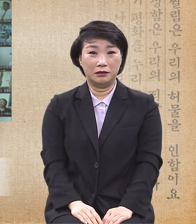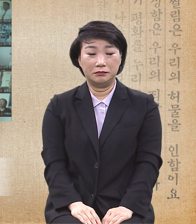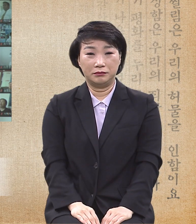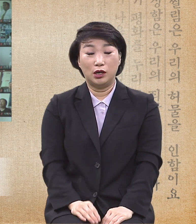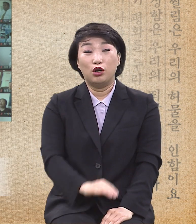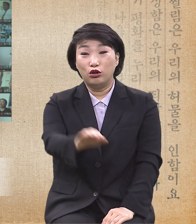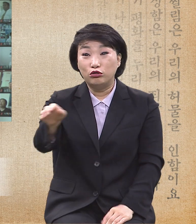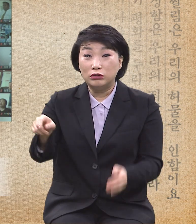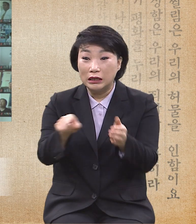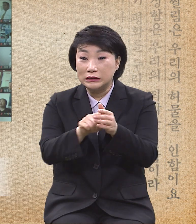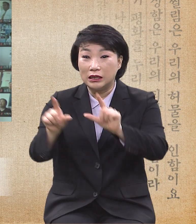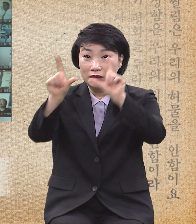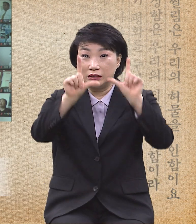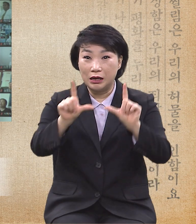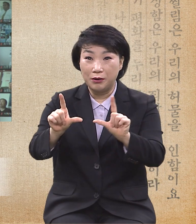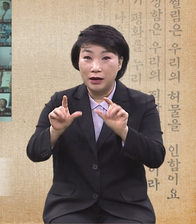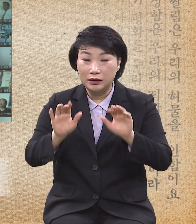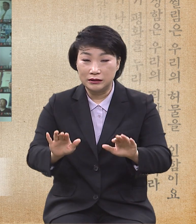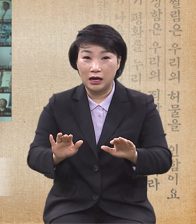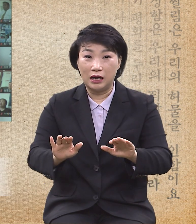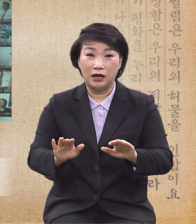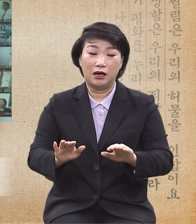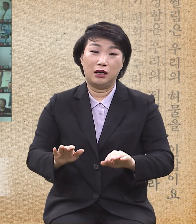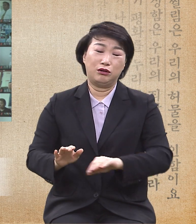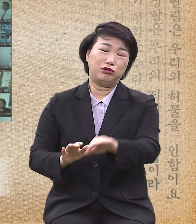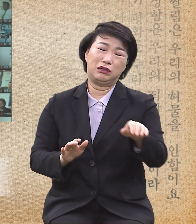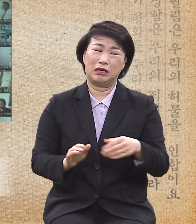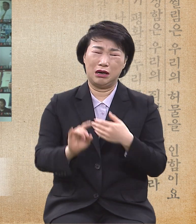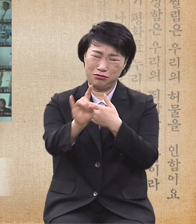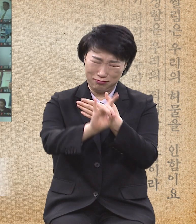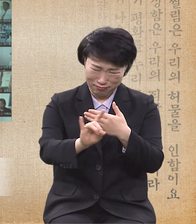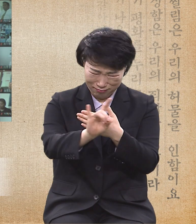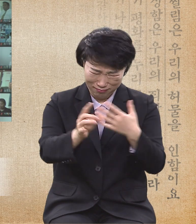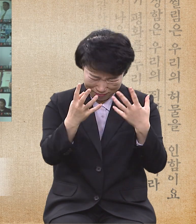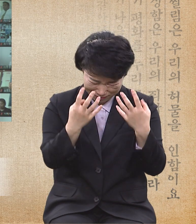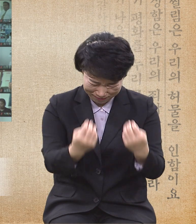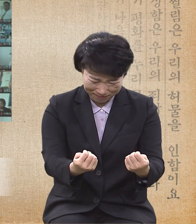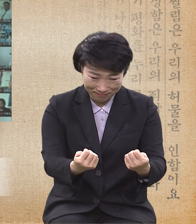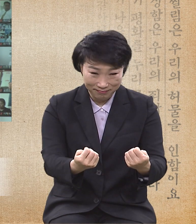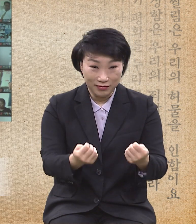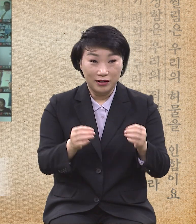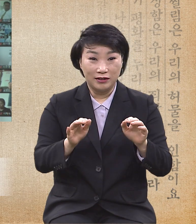우리 신앙생활이 얼마나 외식적이고